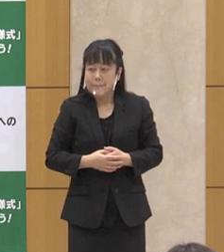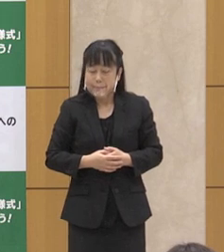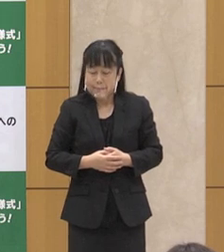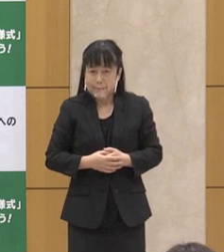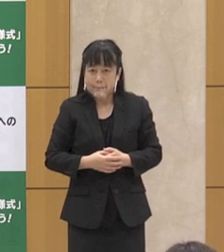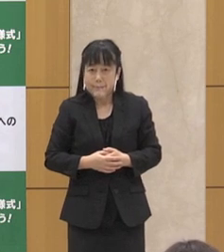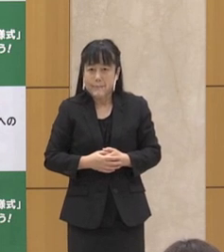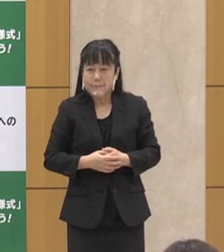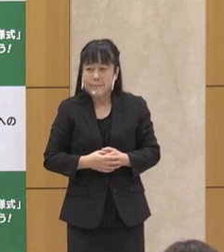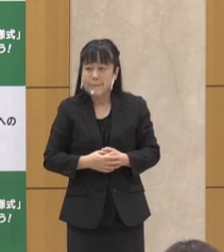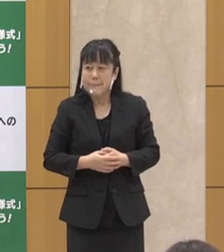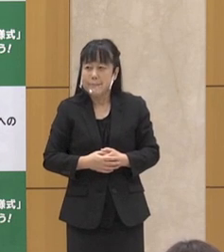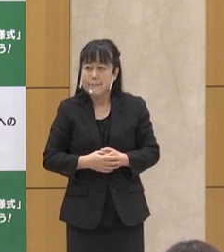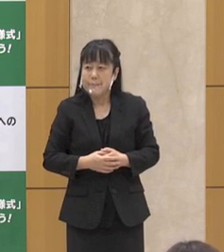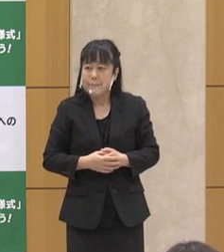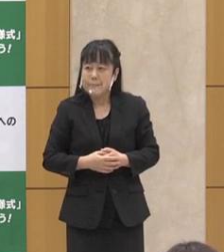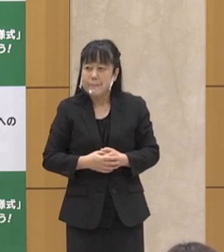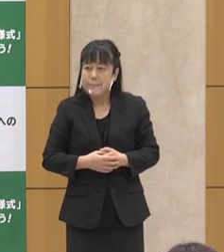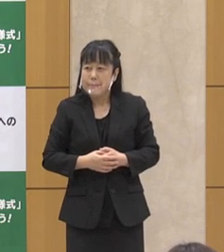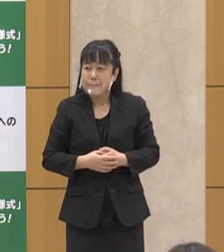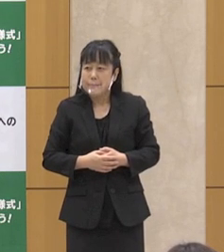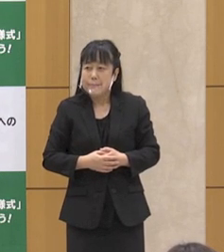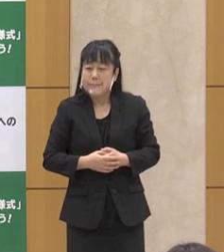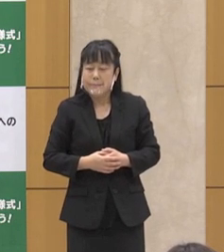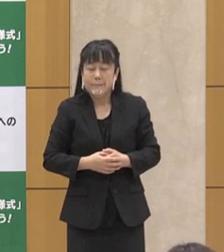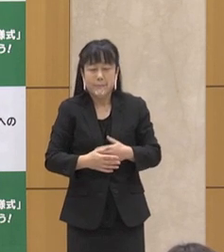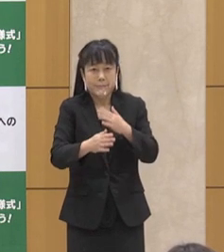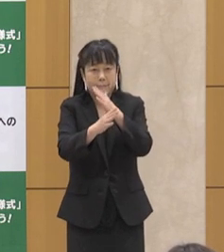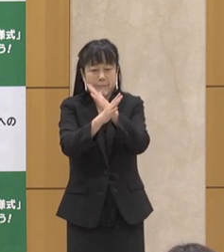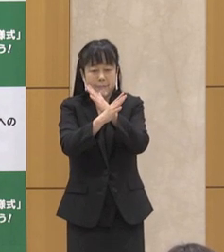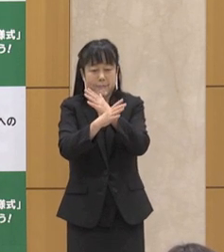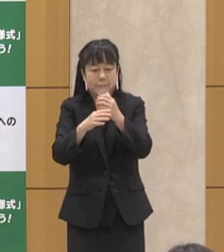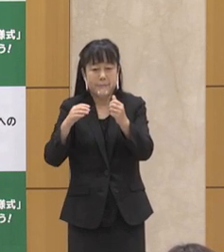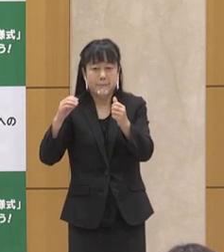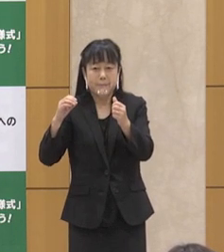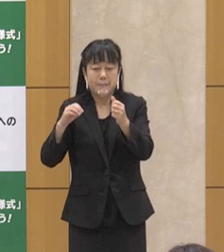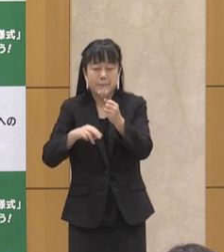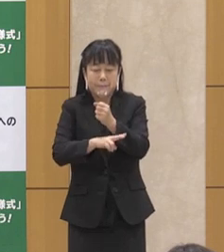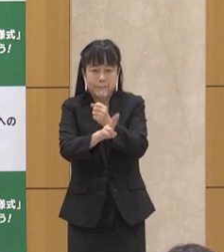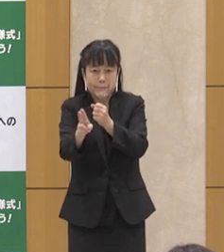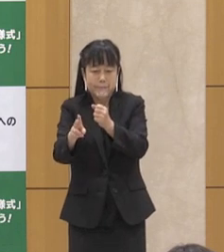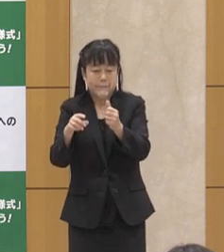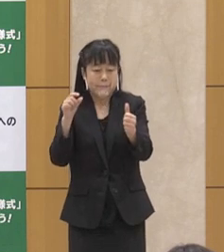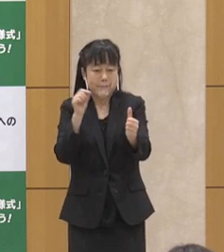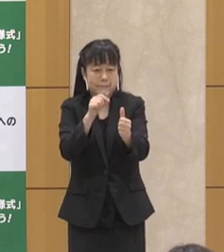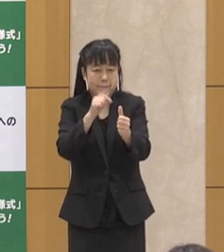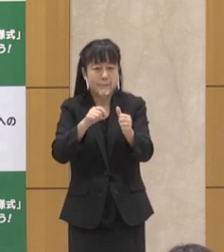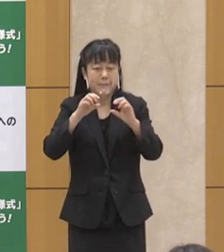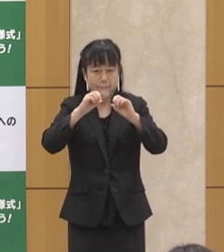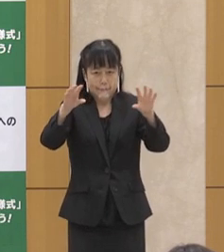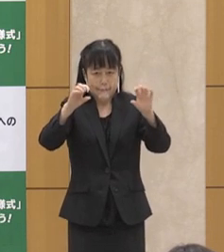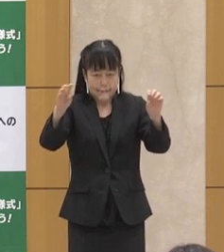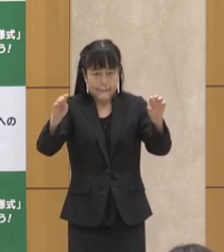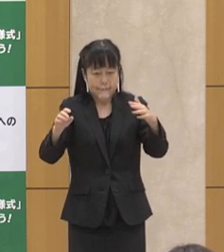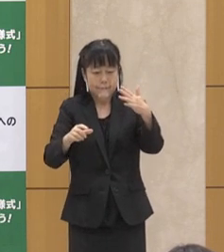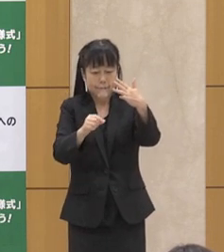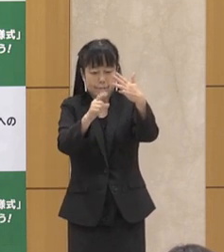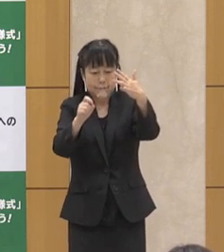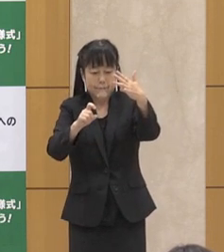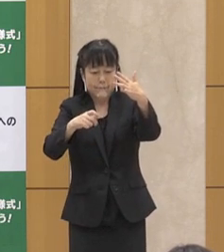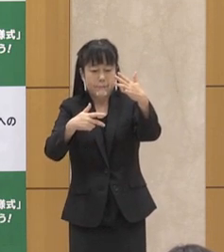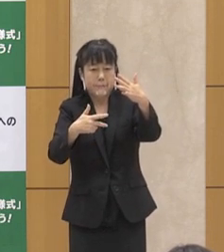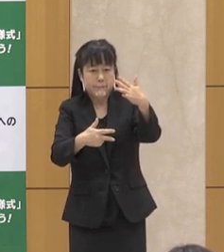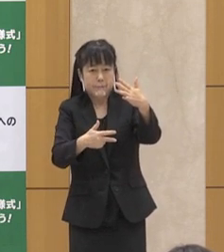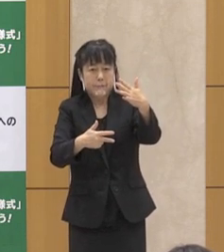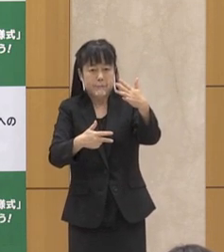朝日新聞の大野です。今のコロナハラスメントのキャンペーンですが、この今日8月17日からスタートの何かきっかけ